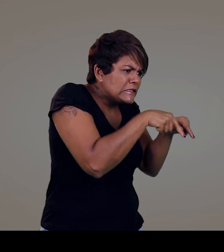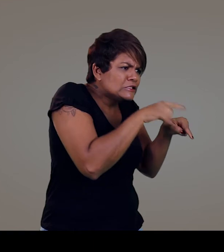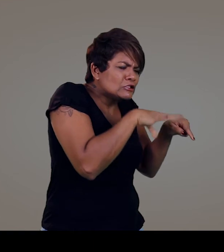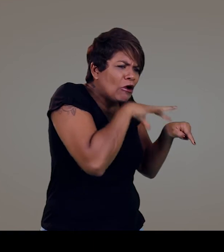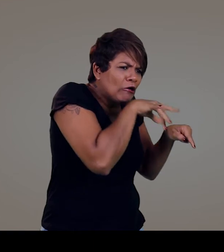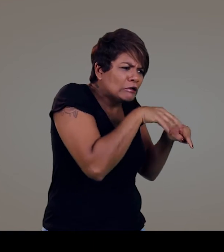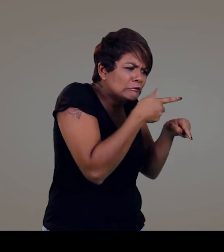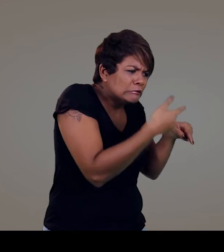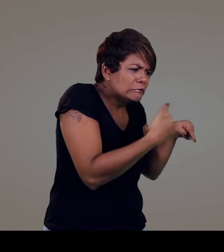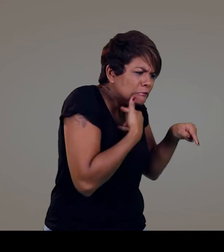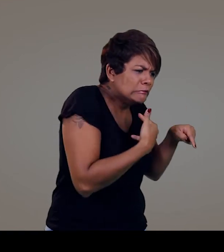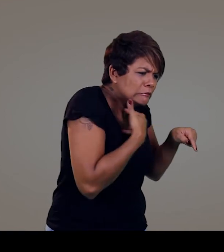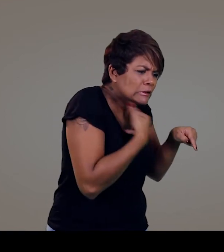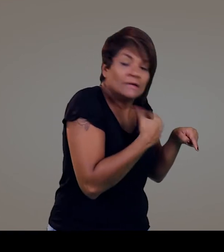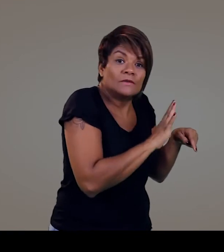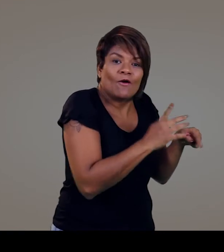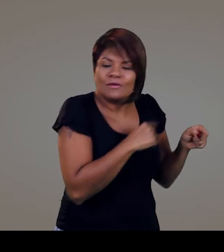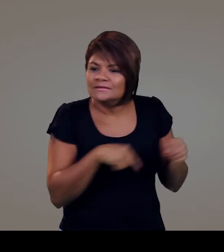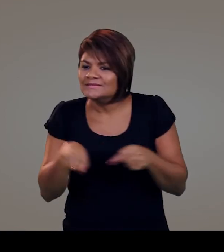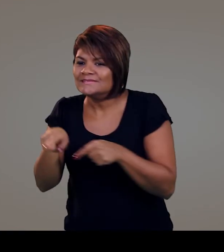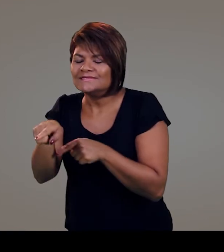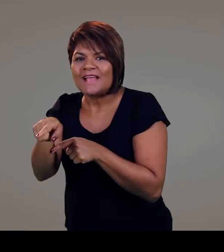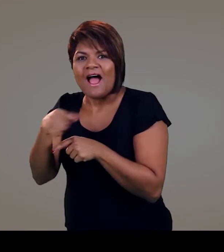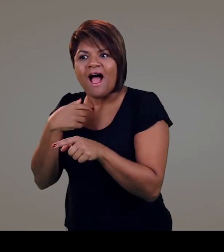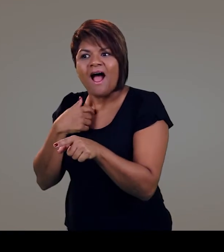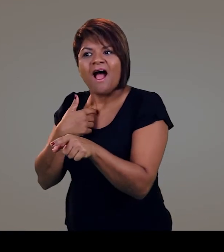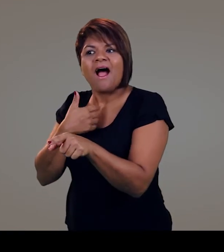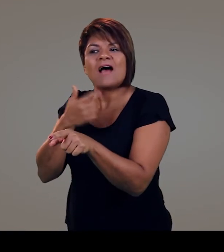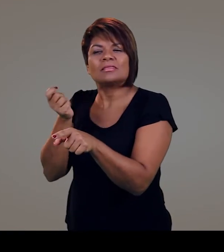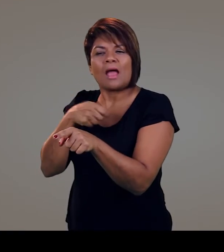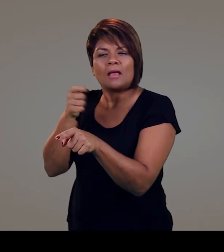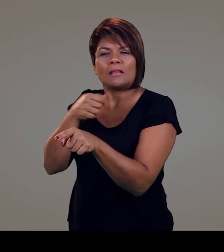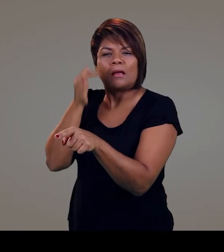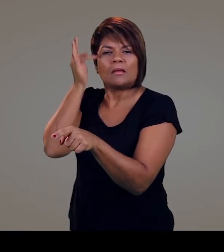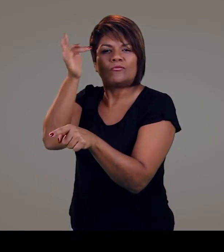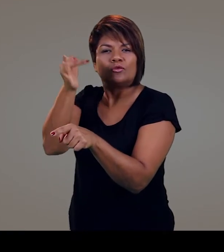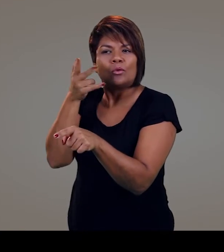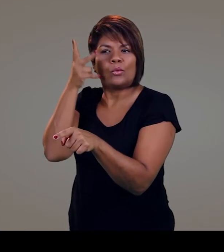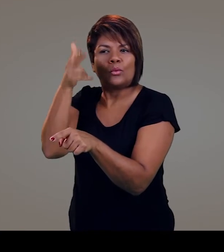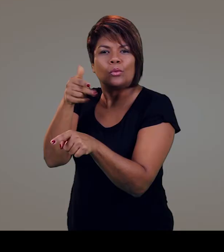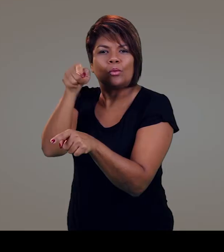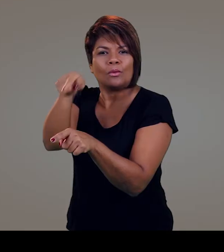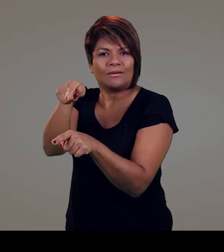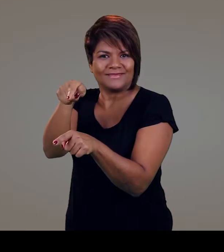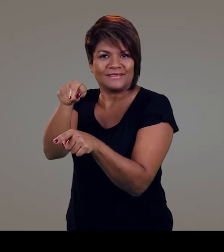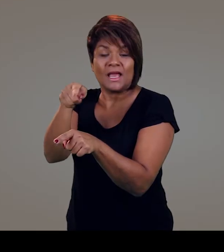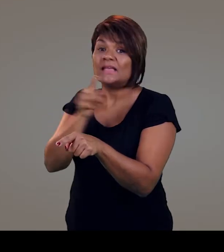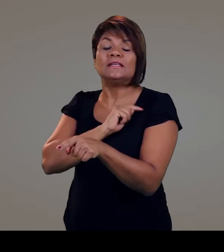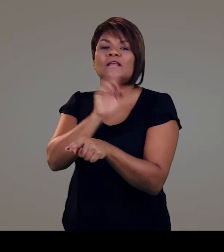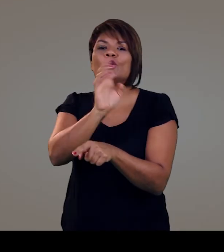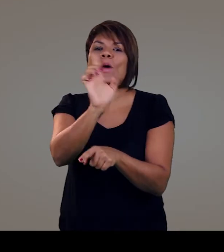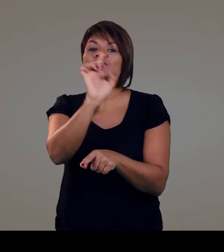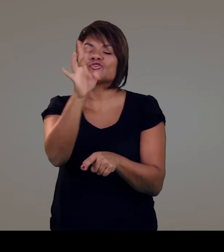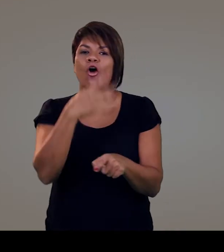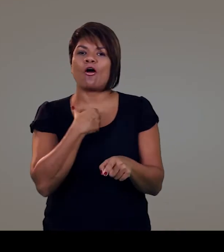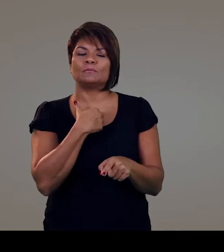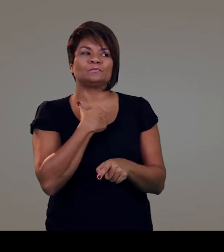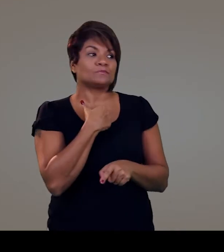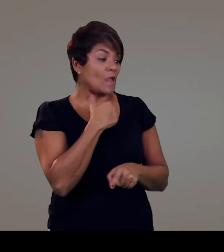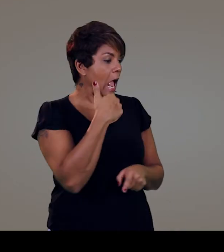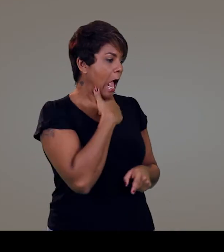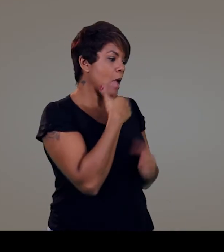para ele. E eu não falo em aceitação, porque eu acho que é